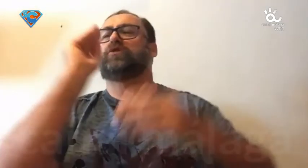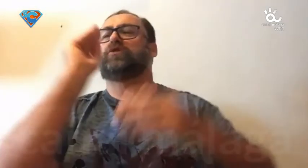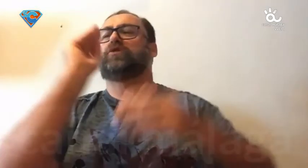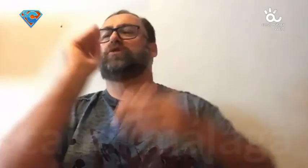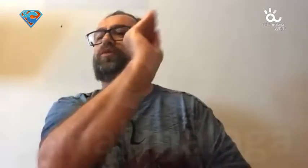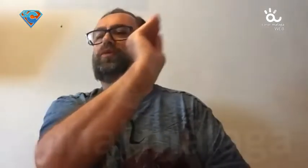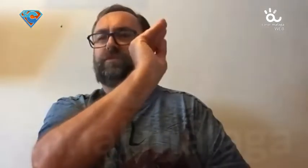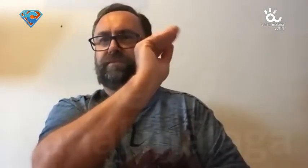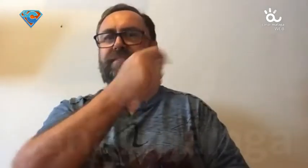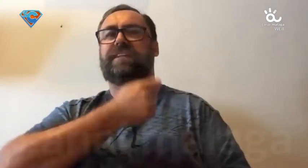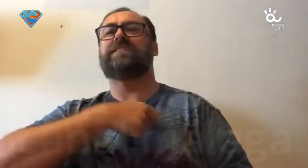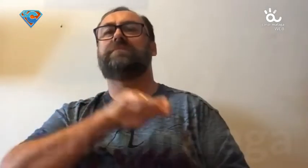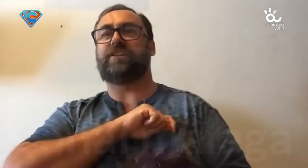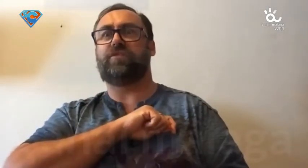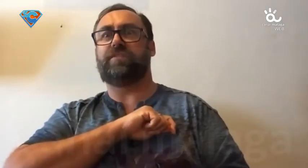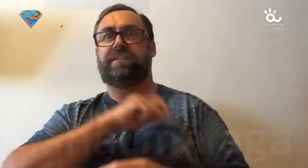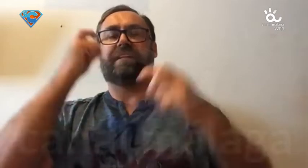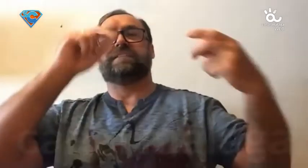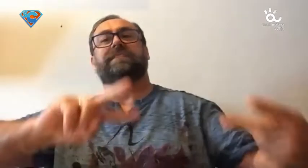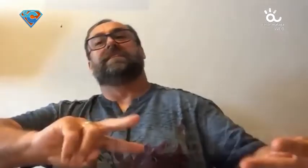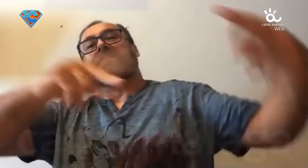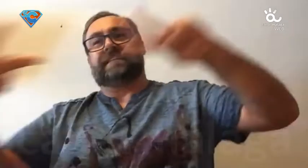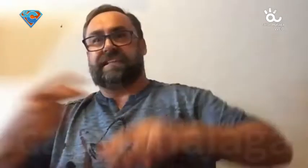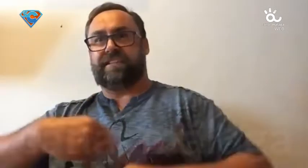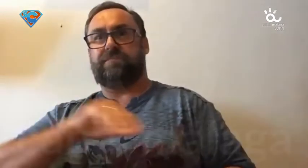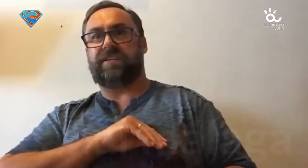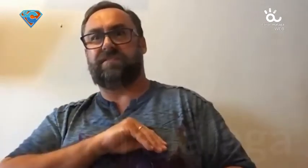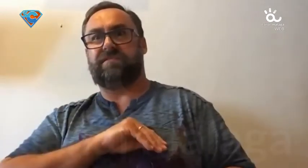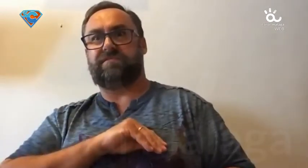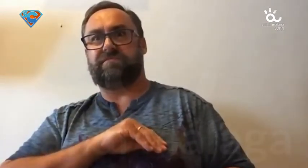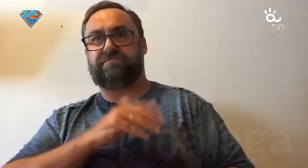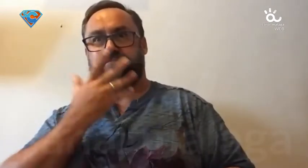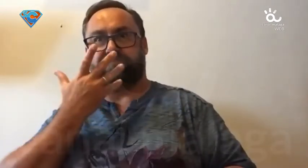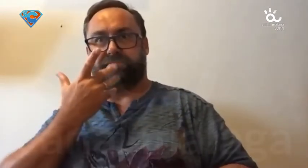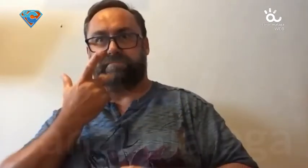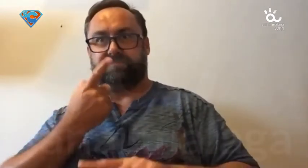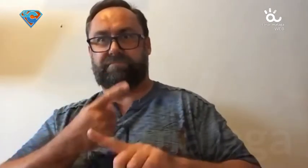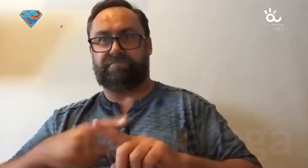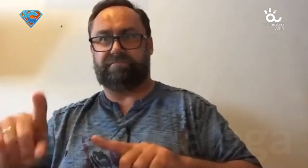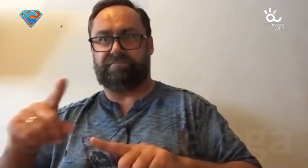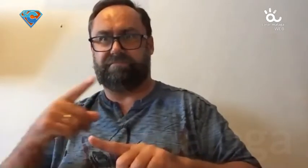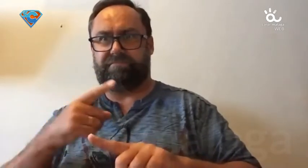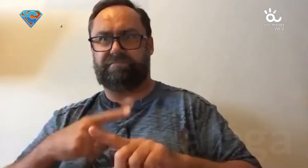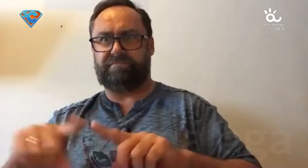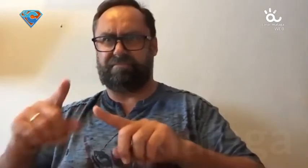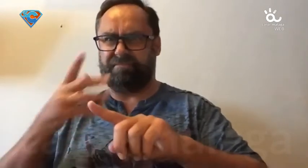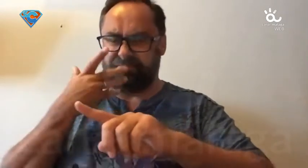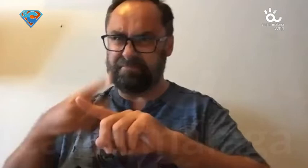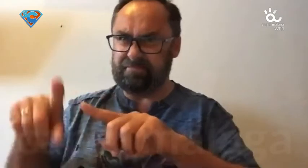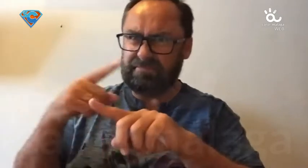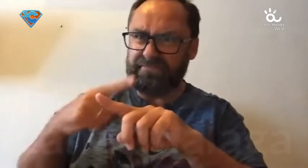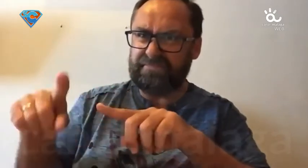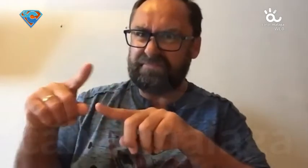alemán. Normalmente lo que suele decir el español, cuando lo interpreta el español, de lo que dice el